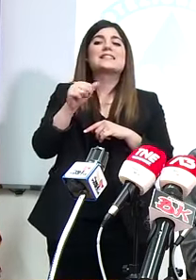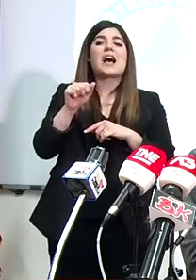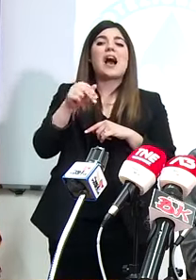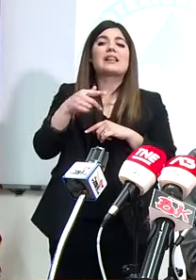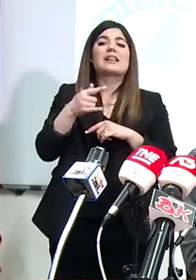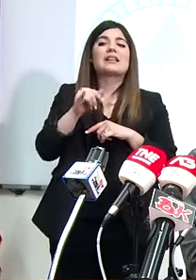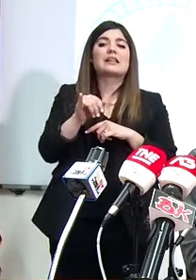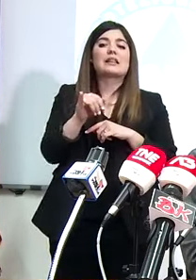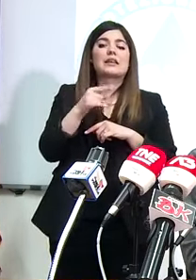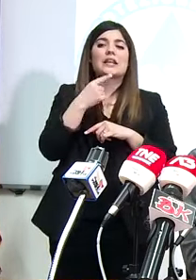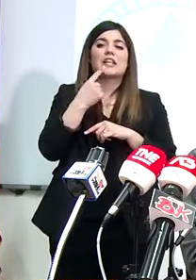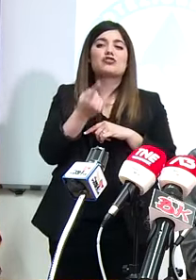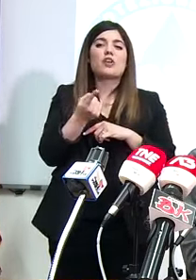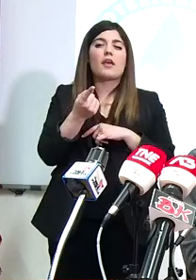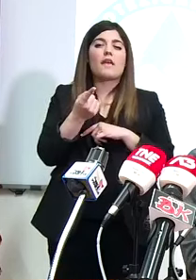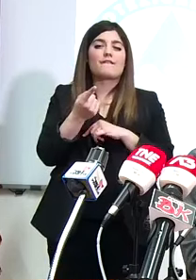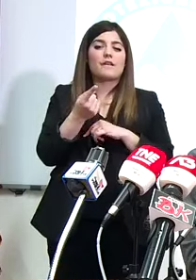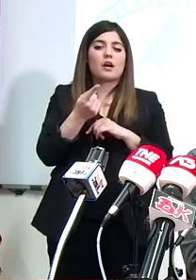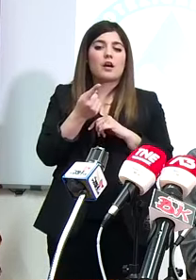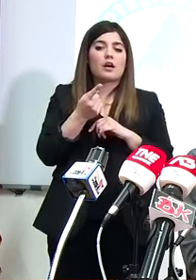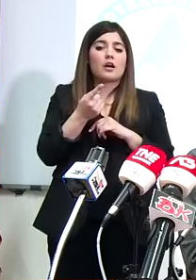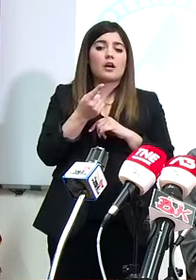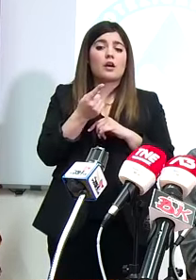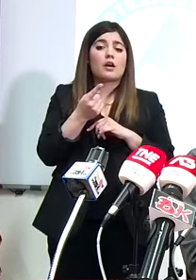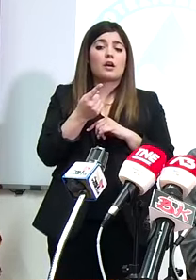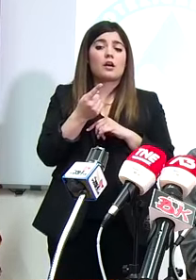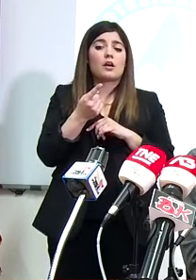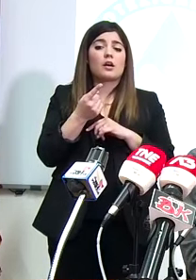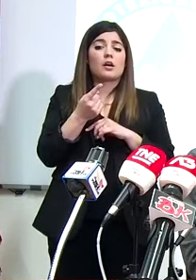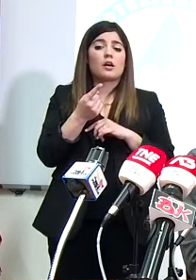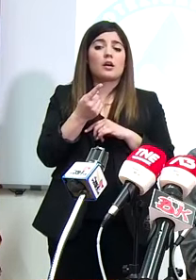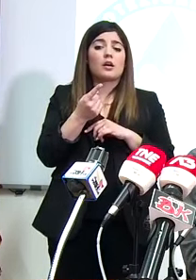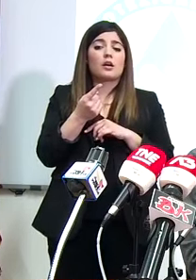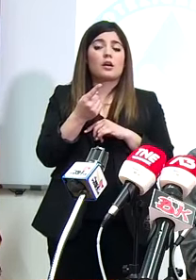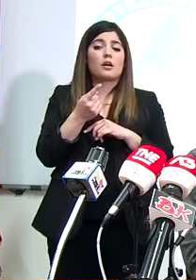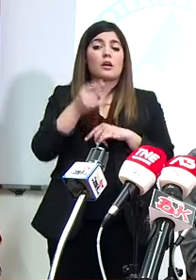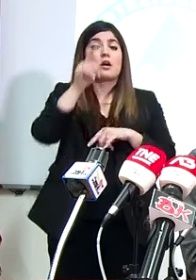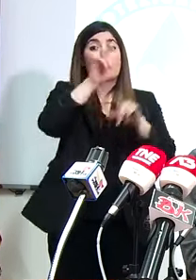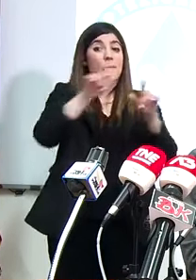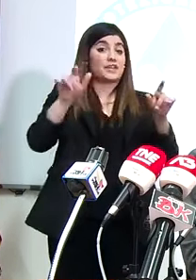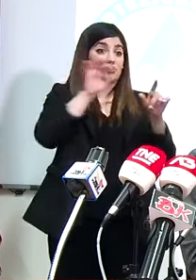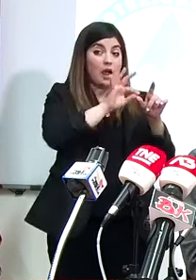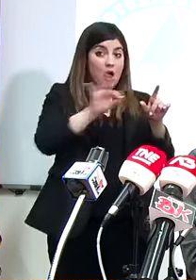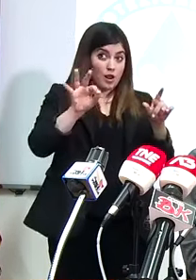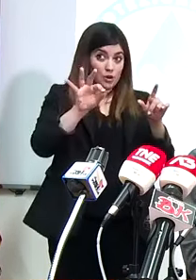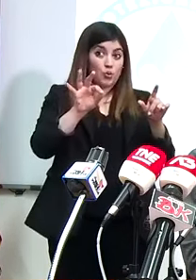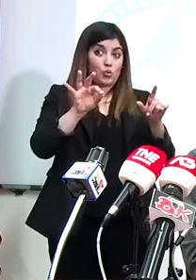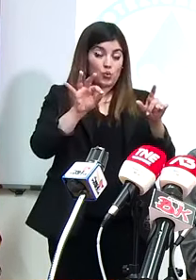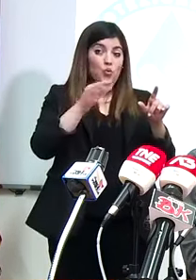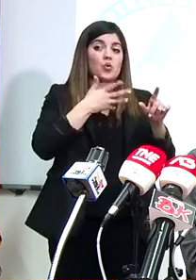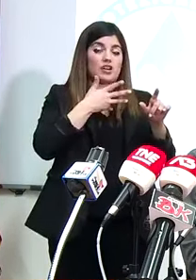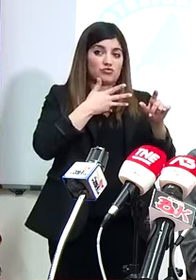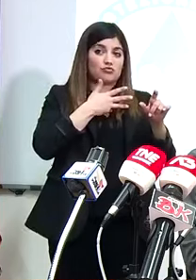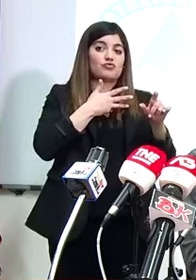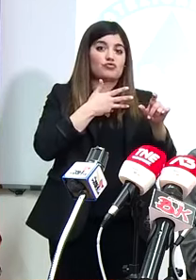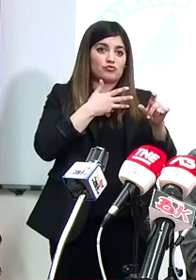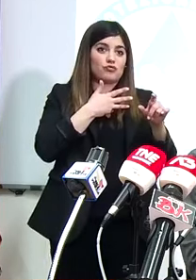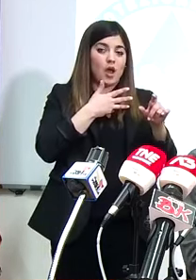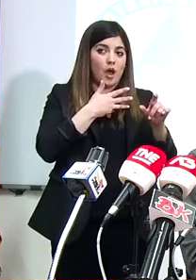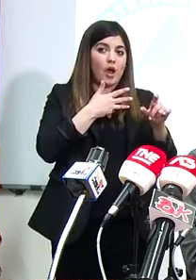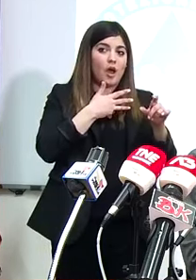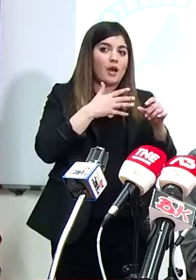capiva come mai alcune persone che pur restando nella stessa famiglia di contagiati o di ammalati non si